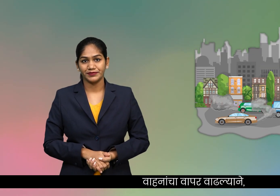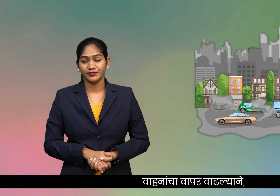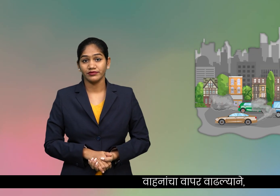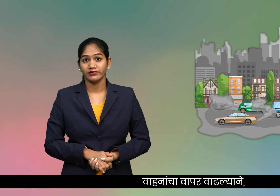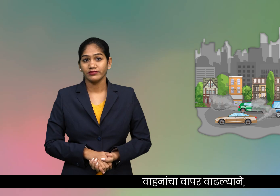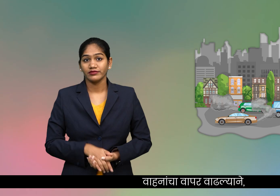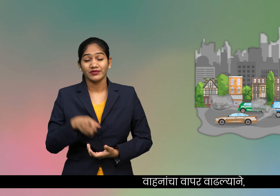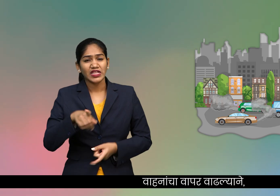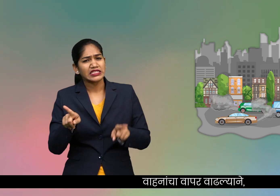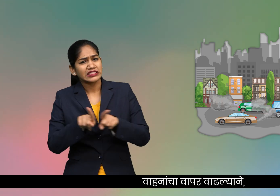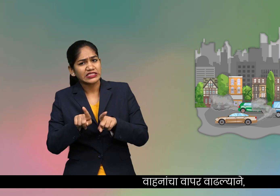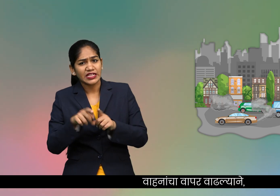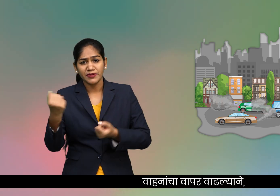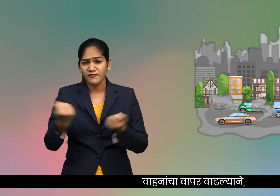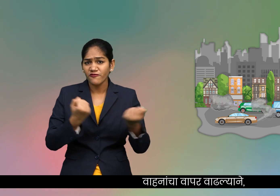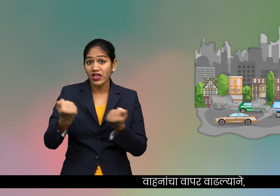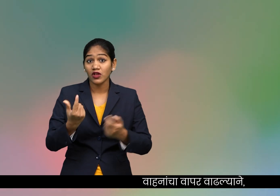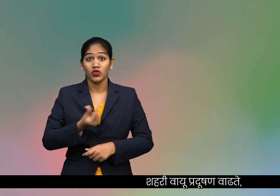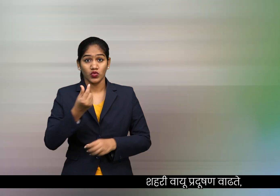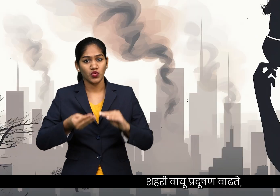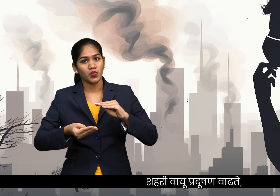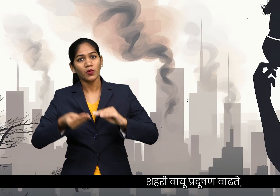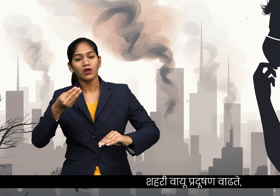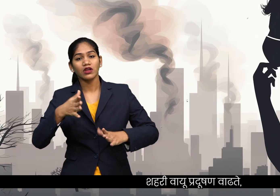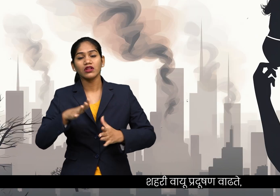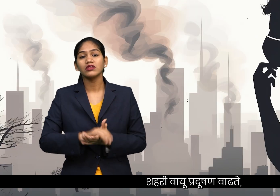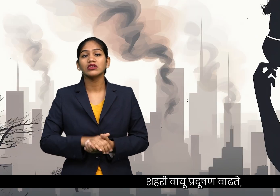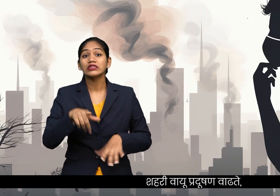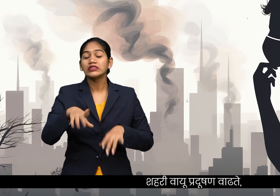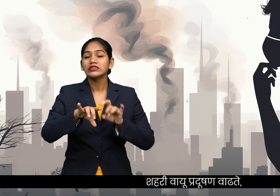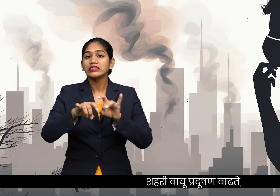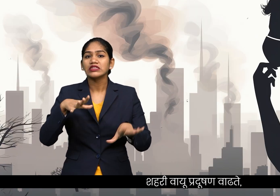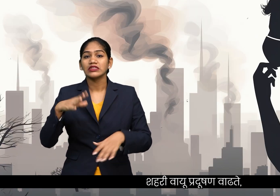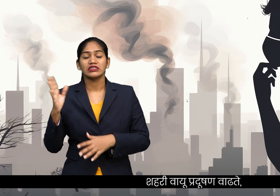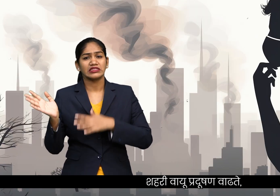वाहनांचा वापर वाढल्याने शहरी वायू प्रदूषण वाढते,